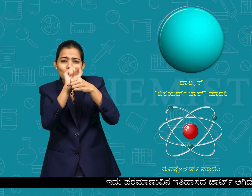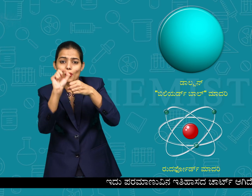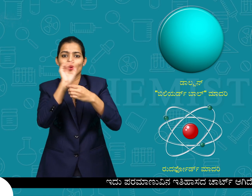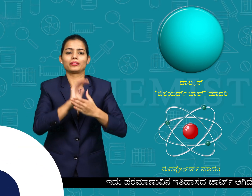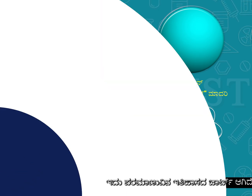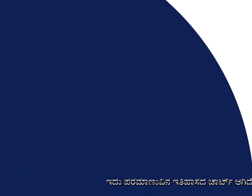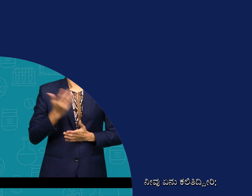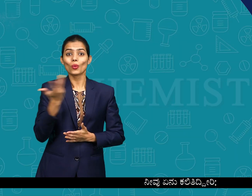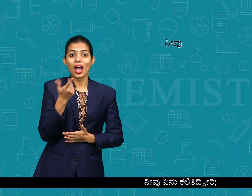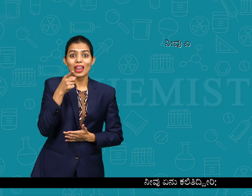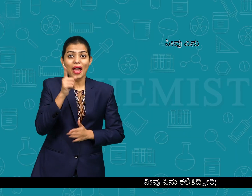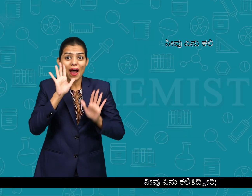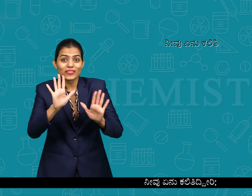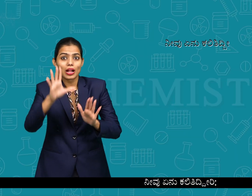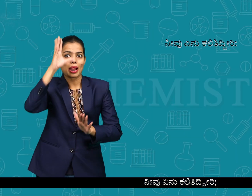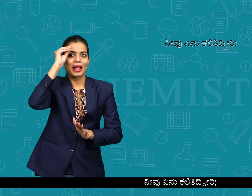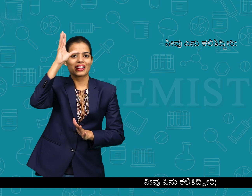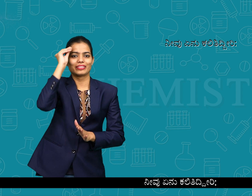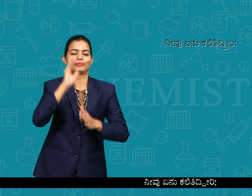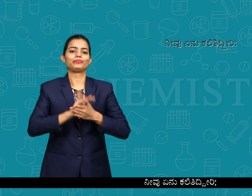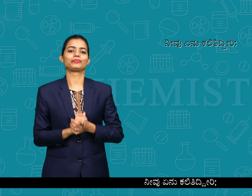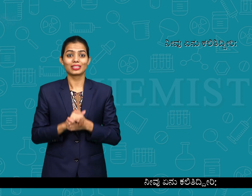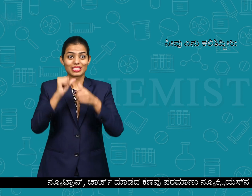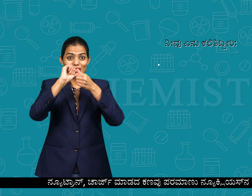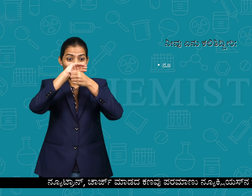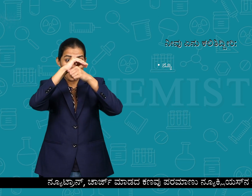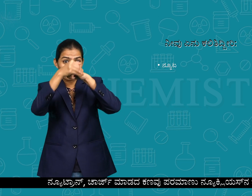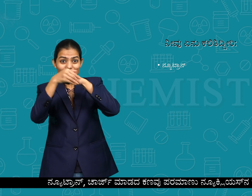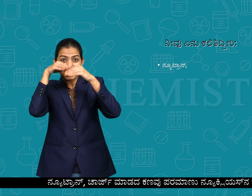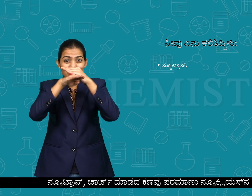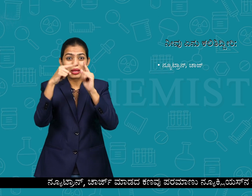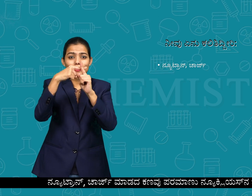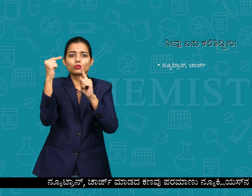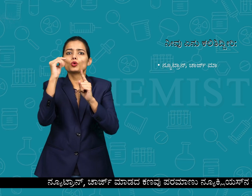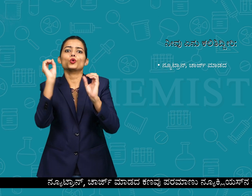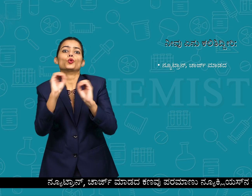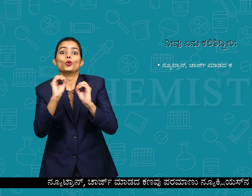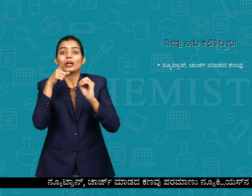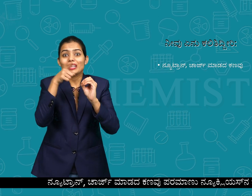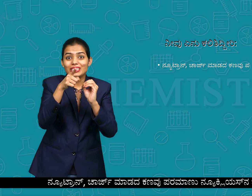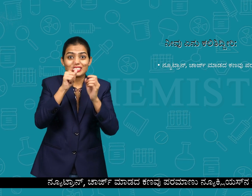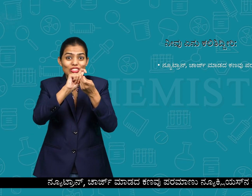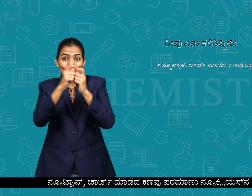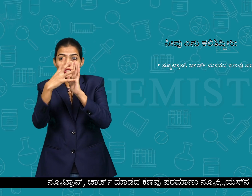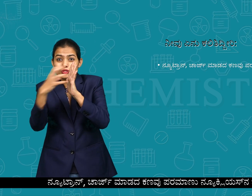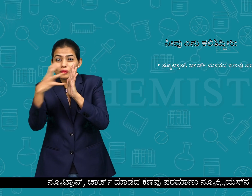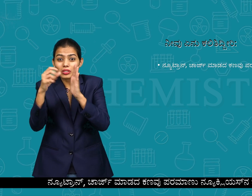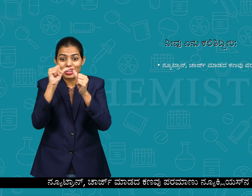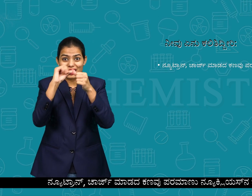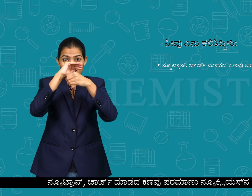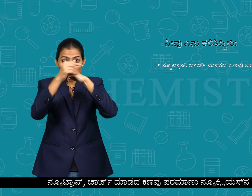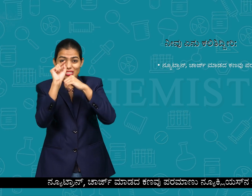ನೀವು ಏನು ಕಲಿತಿದ್ದೀರಿ? ನ್ಯೂಟ್ರಾನ್ ಚಾರ್ಜ್ ಮಾಡದ ಕಣವು